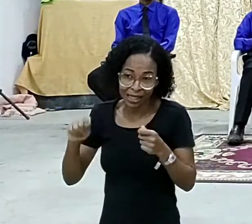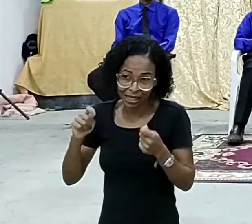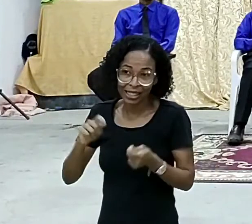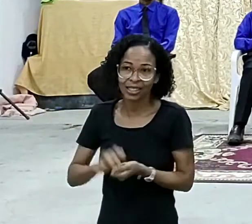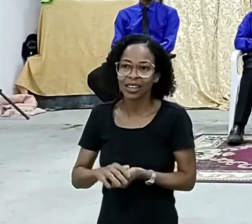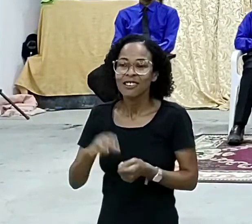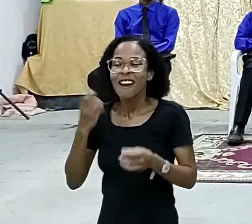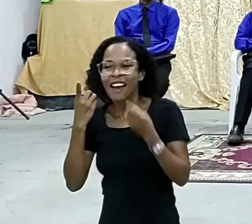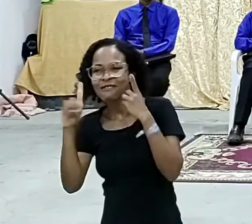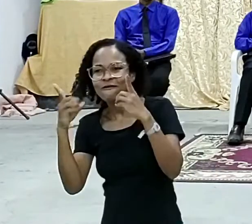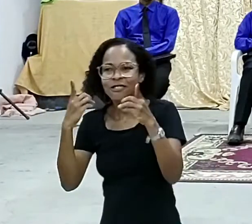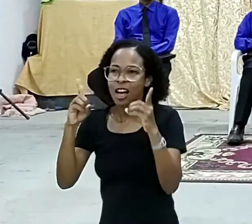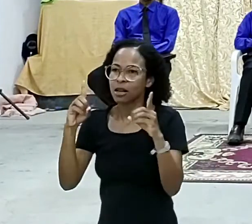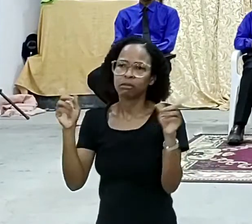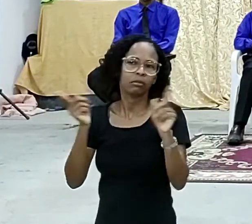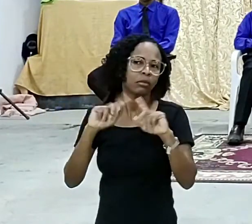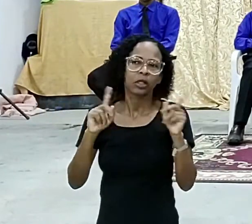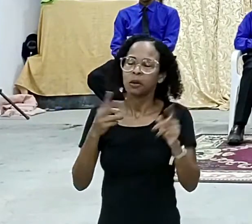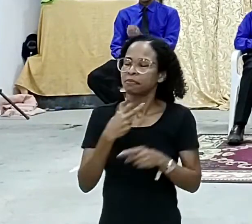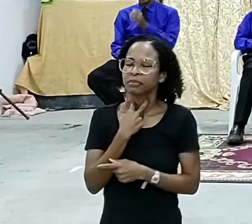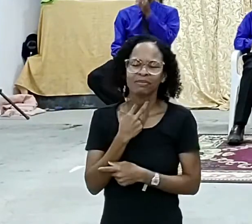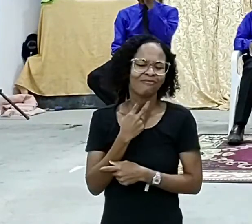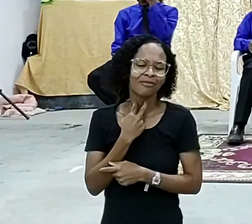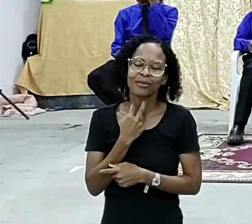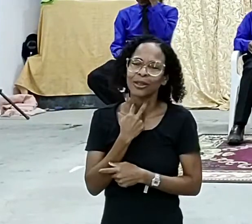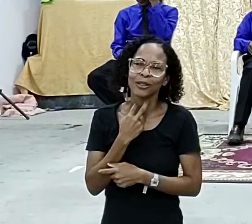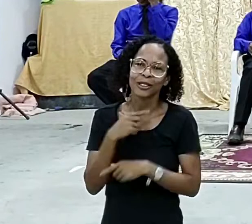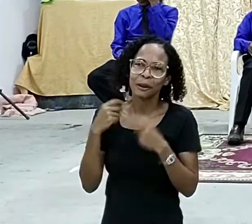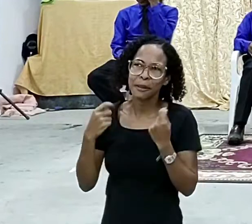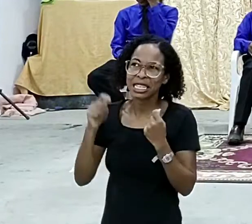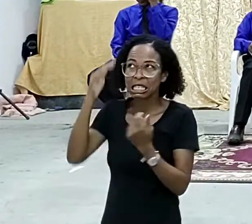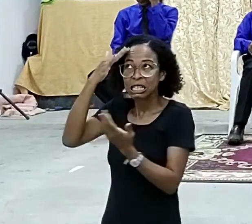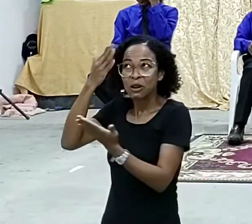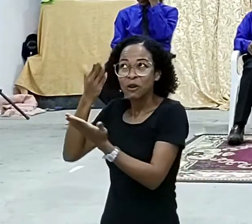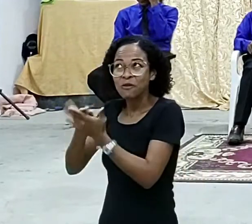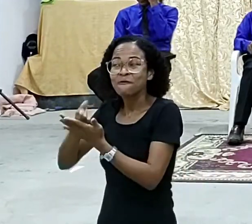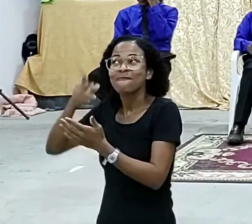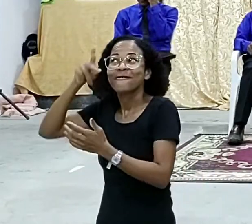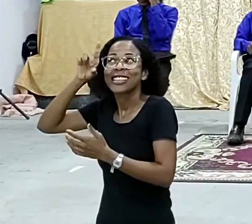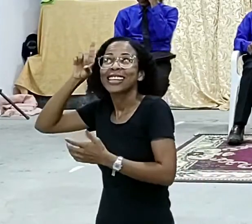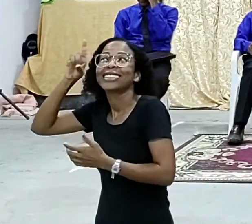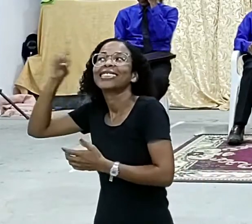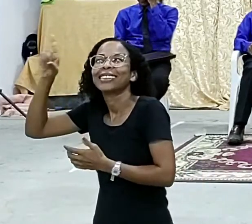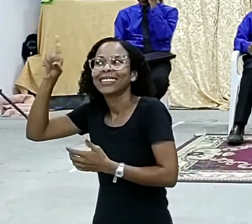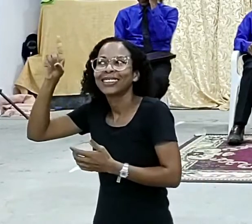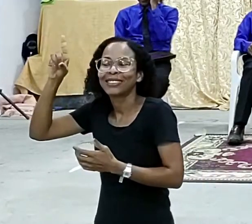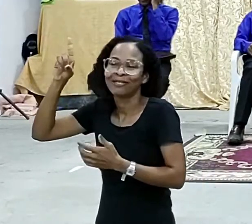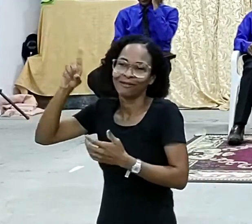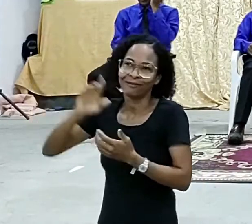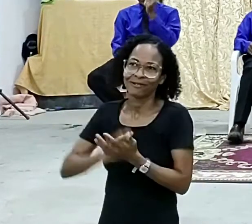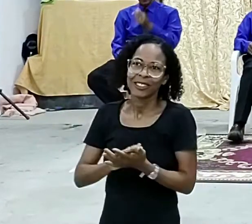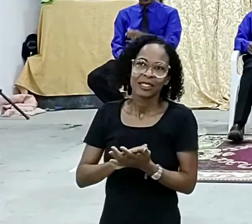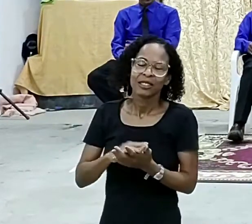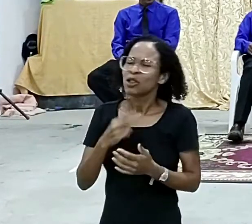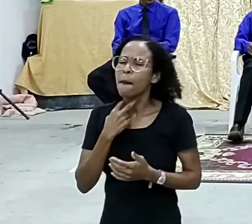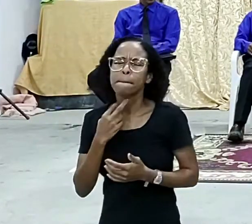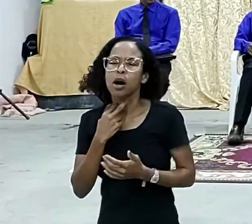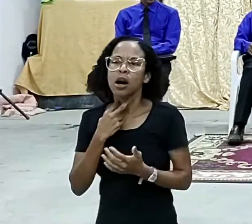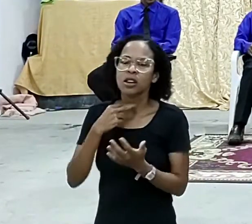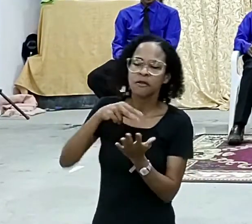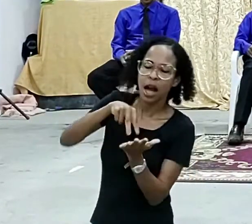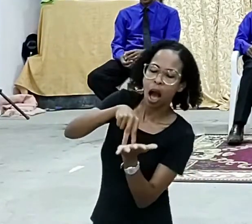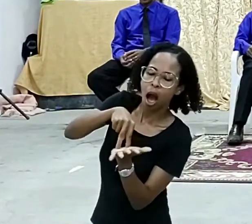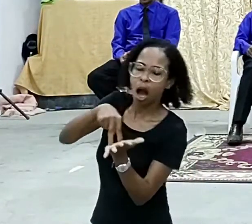difícil. Aí fica caminhar em espinhos. Deixe Deus,